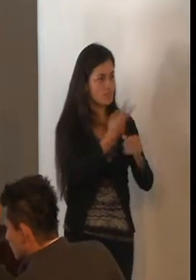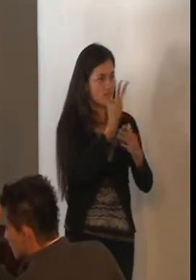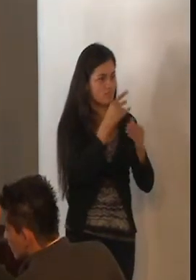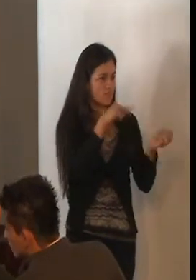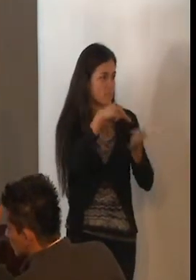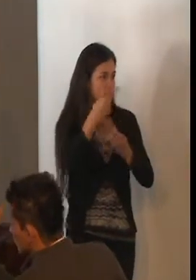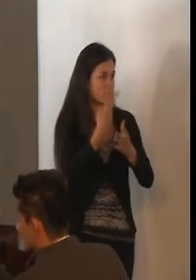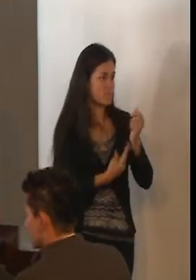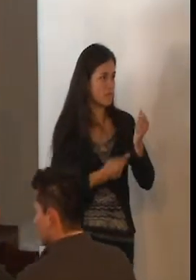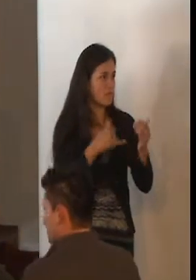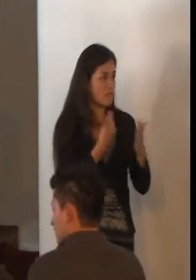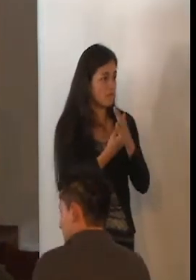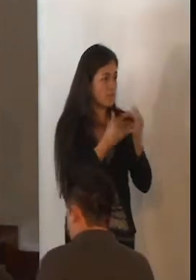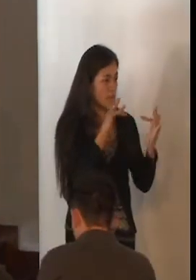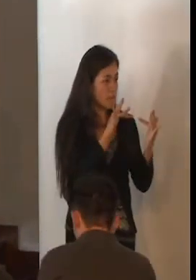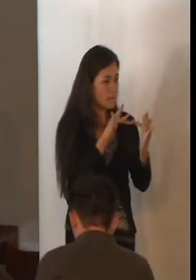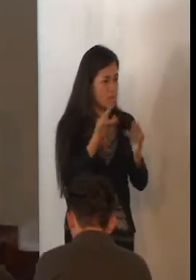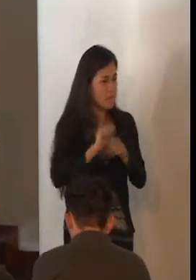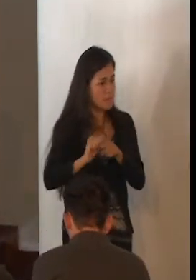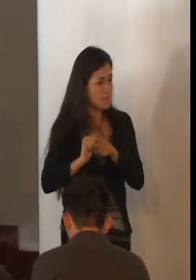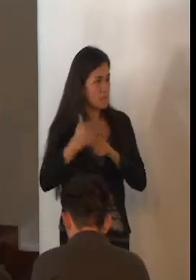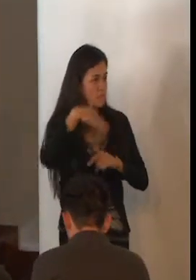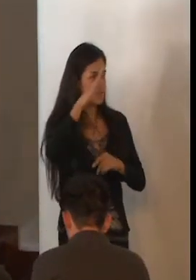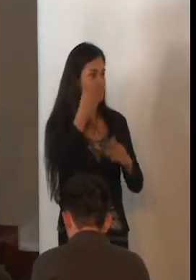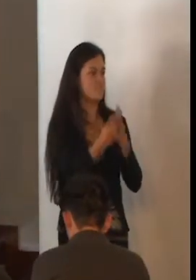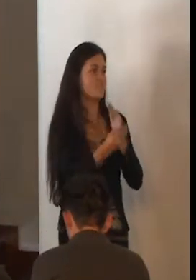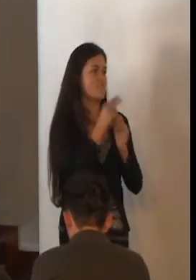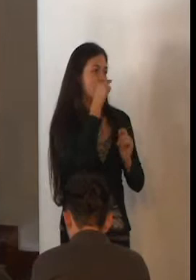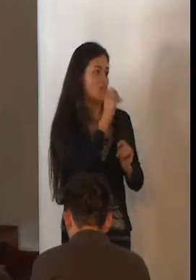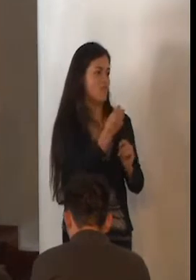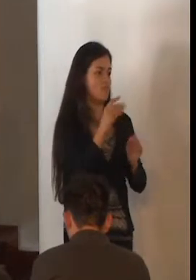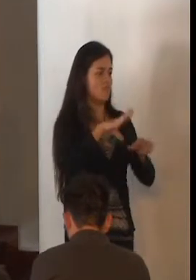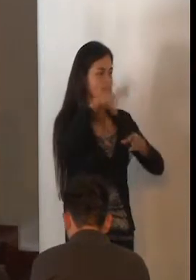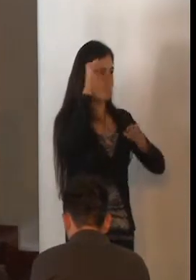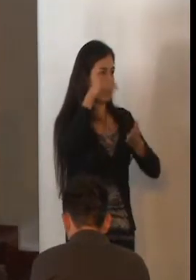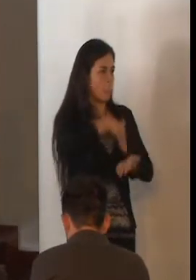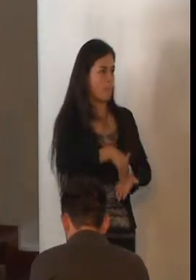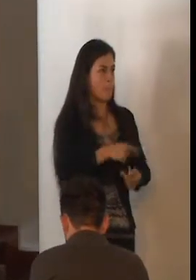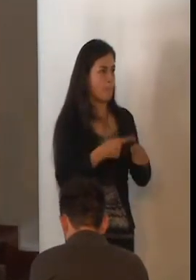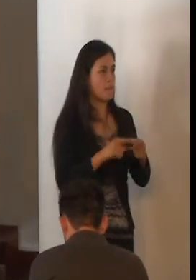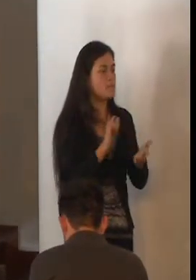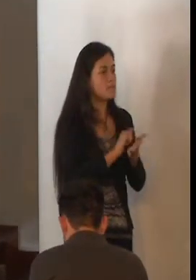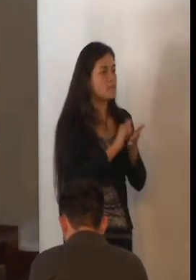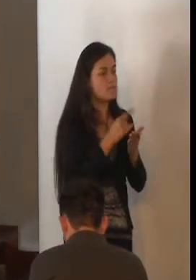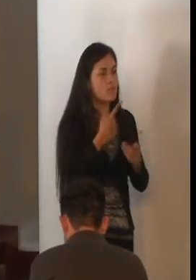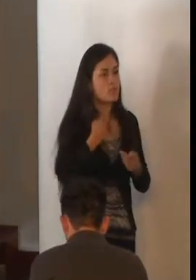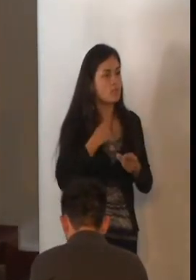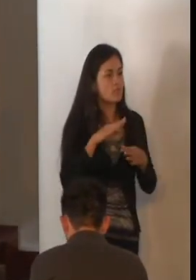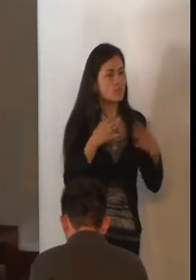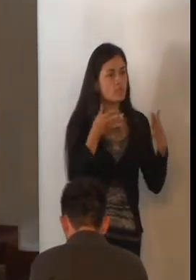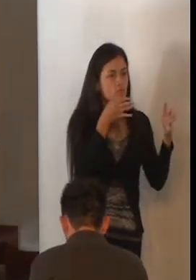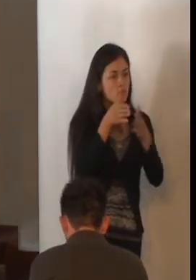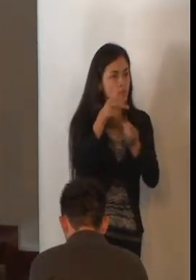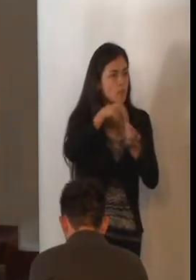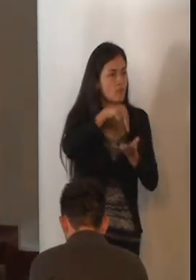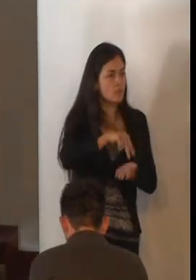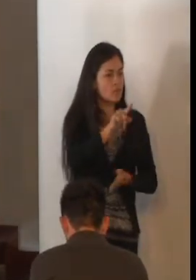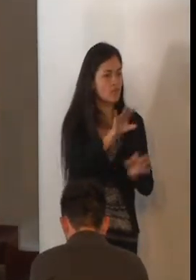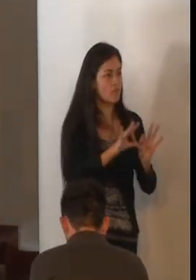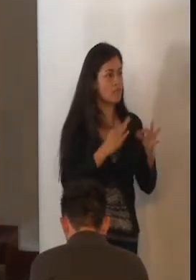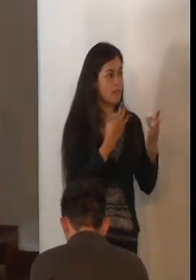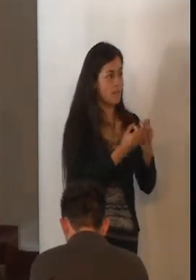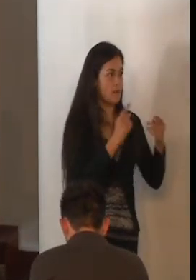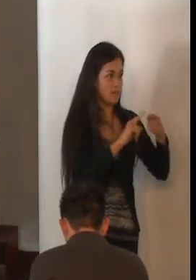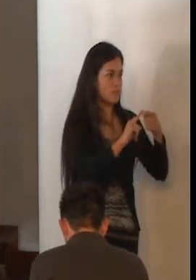bimodal en los diferentes entornos en los cuales se desenvuelve el niño. Nos gusta primero y esperamos primero que sea en ese entorno